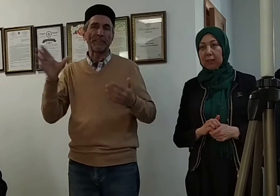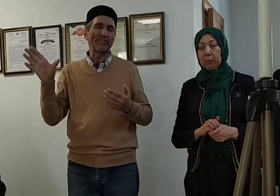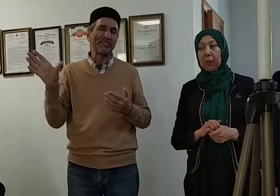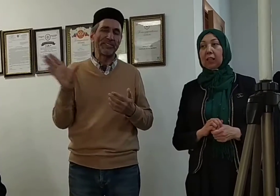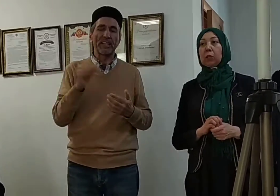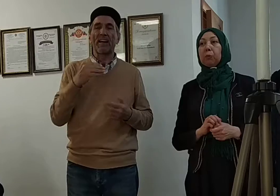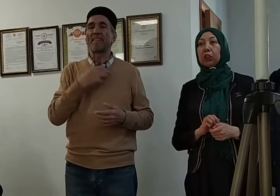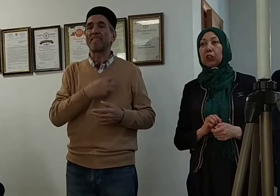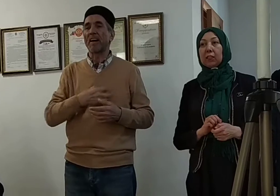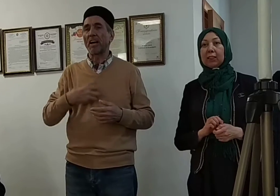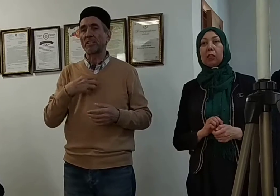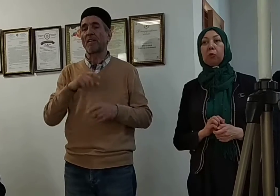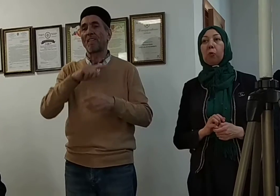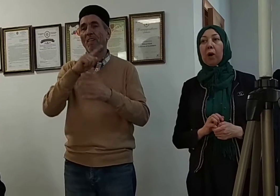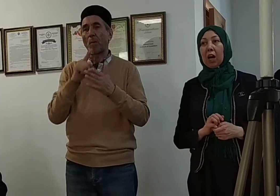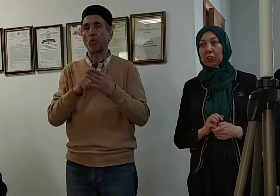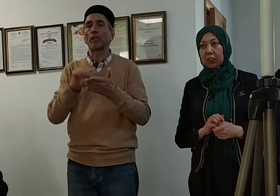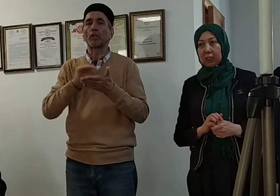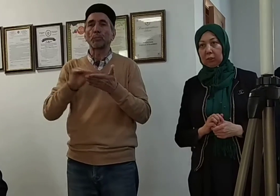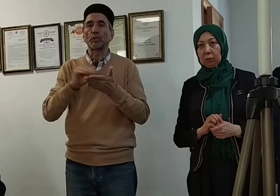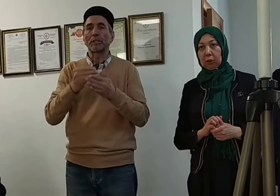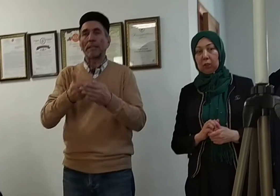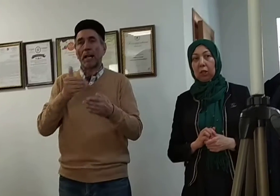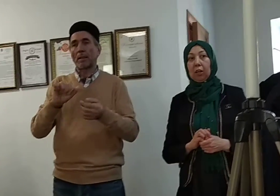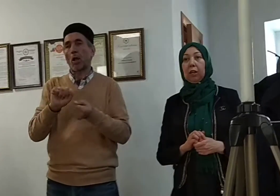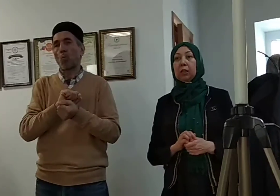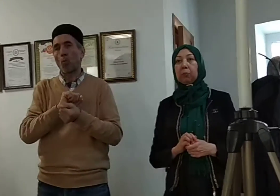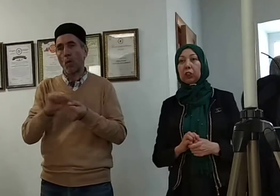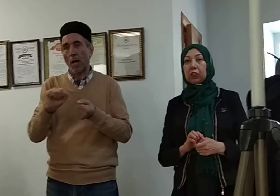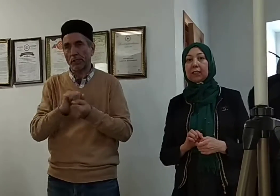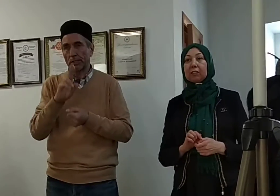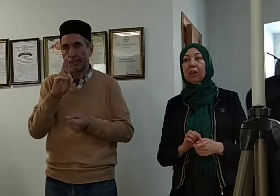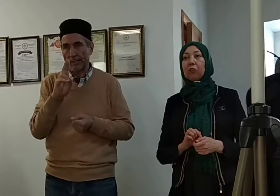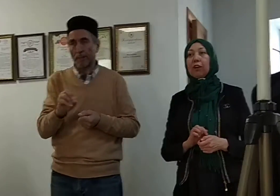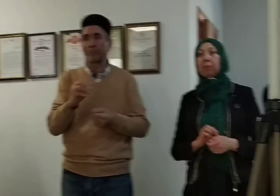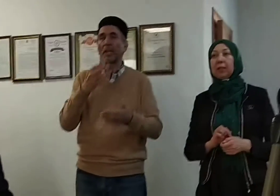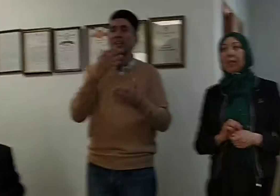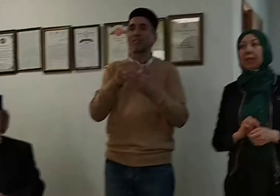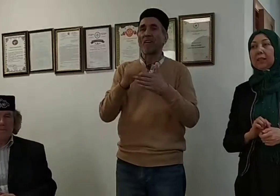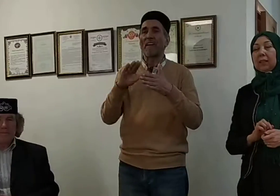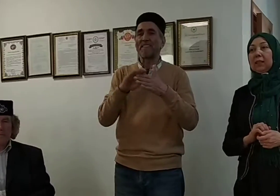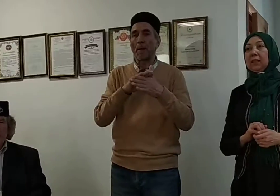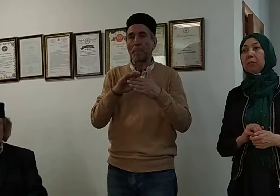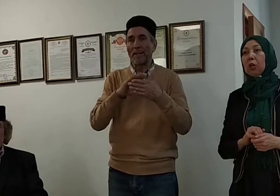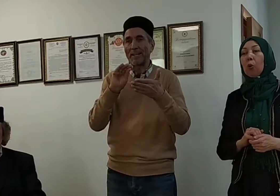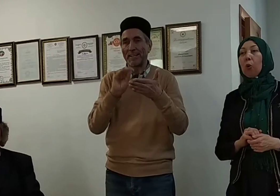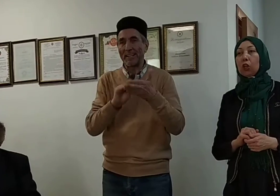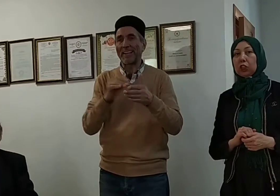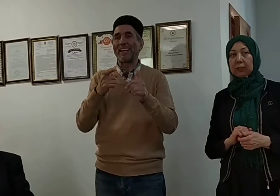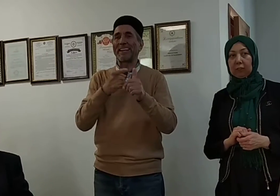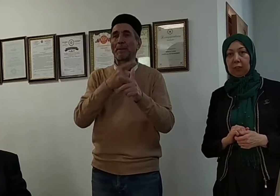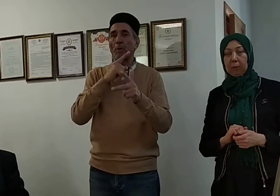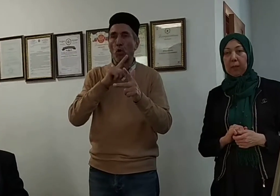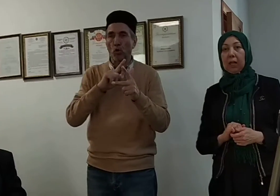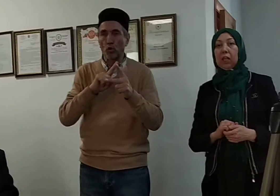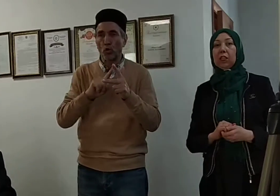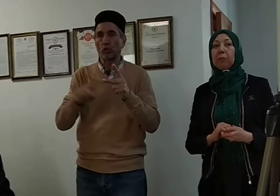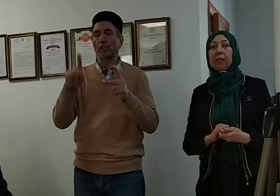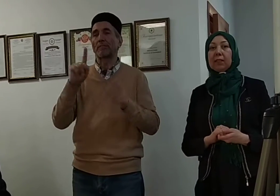вопросы напишите на бумажке. Напишите свою фамилию, имя,